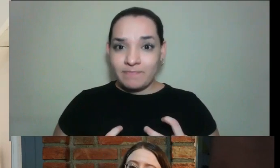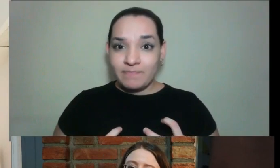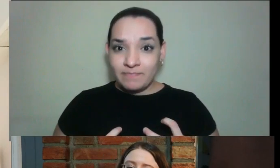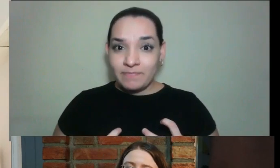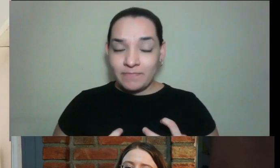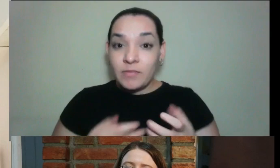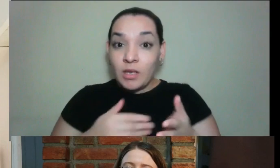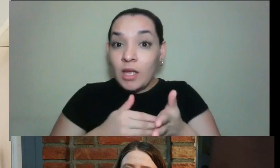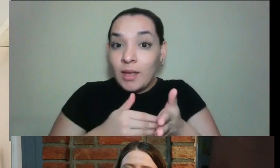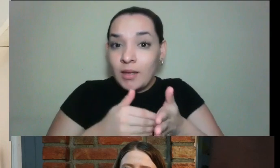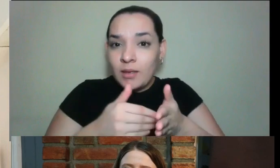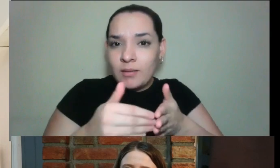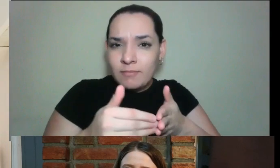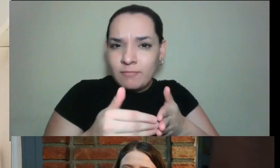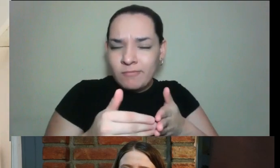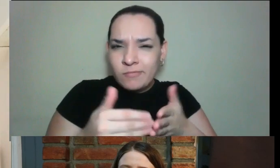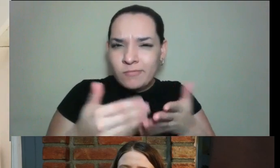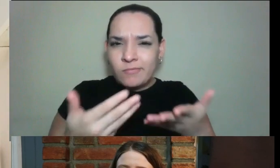Empiecen a